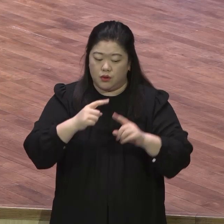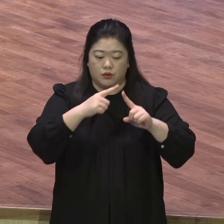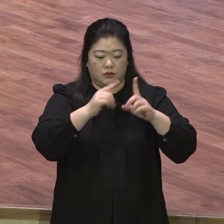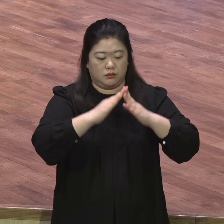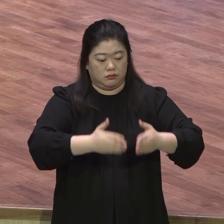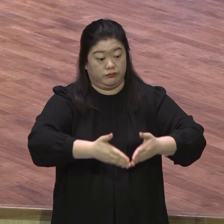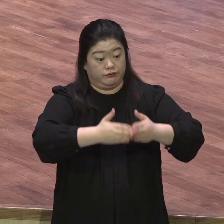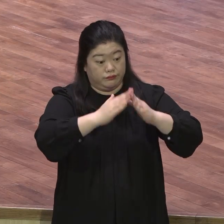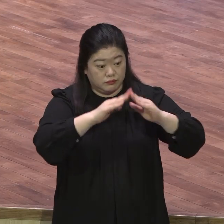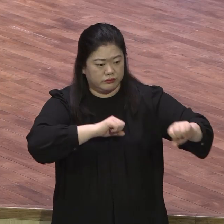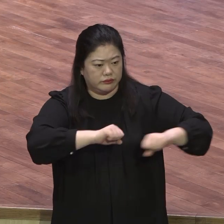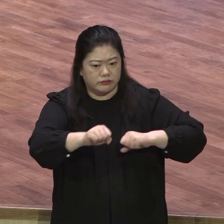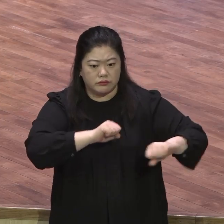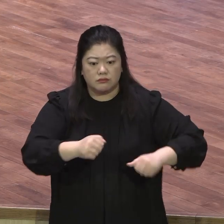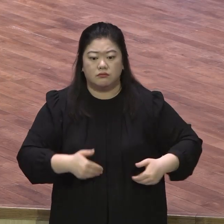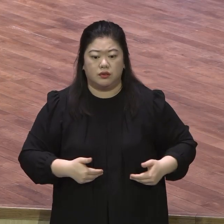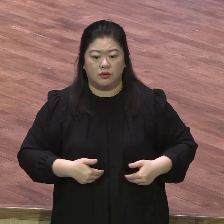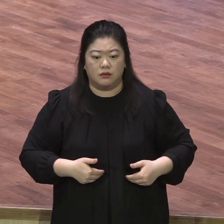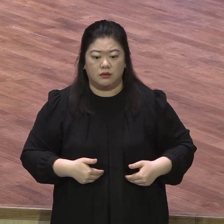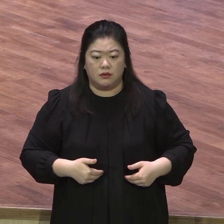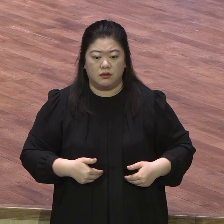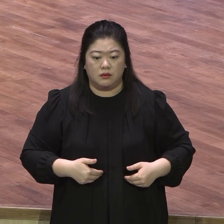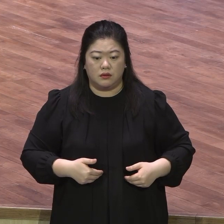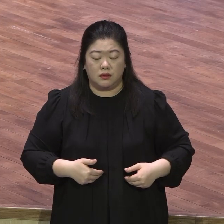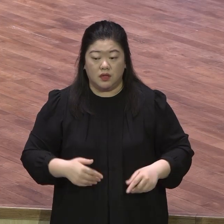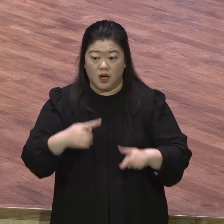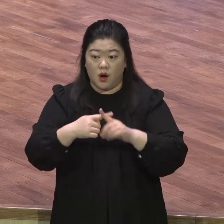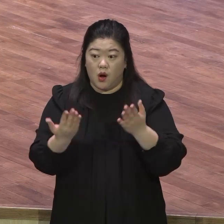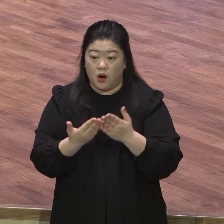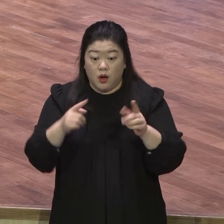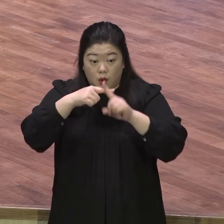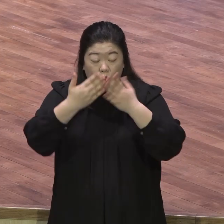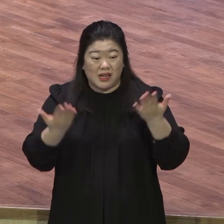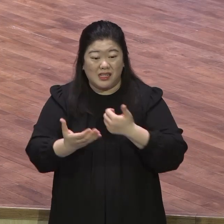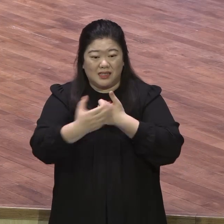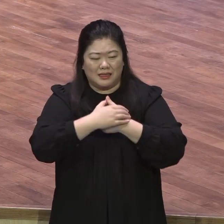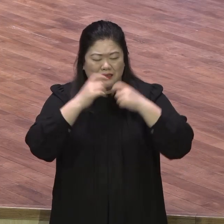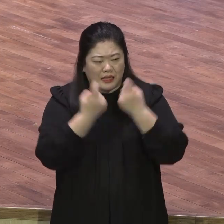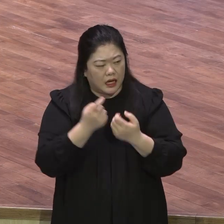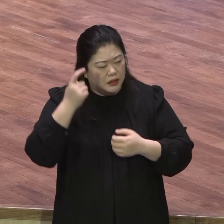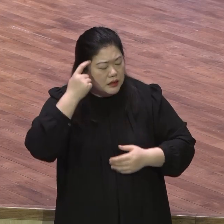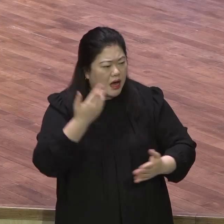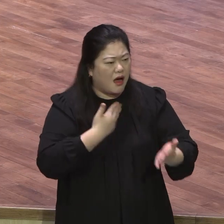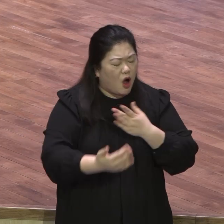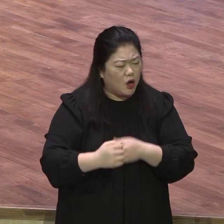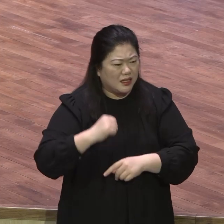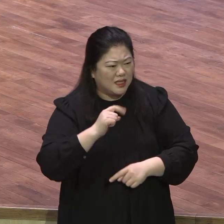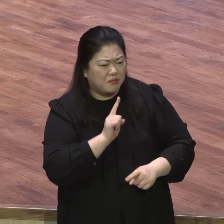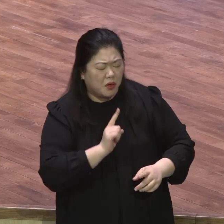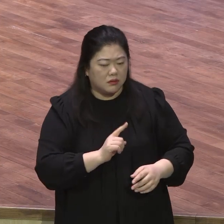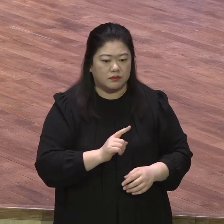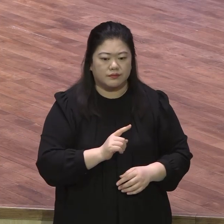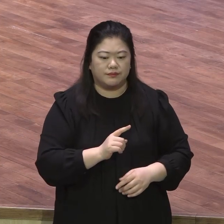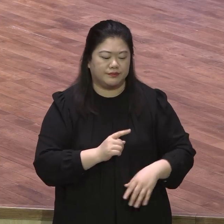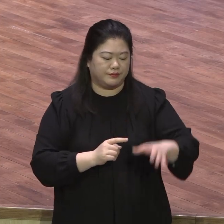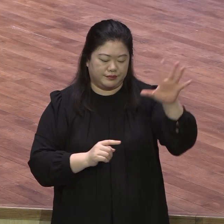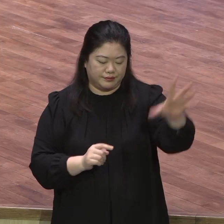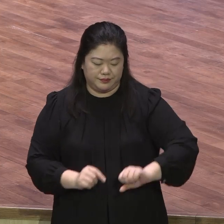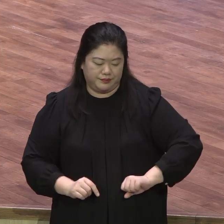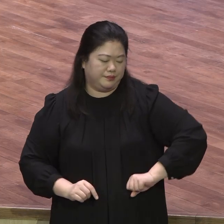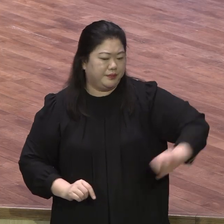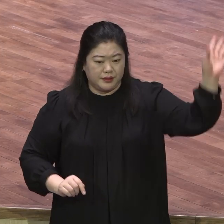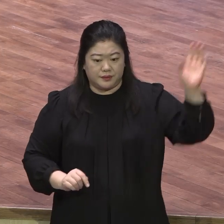하나님의 말씀을 받은 그 힘으로 여러분이 매주 강당을 통해서 영적인 힘을 얻고 영적인 힘을 얻으면 어떻게